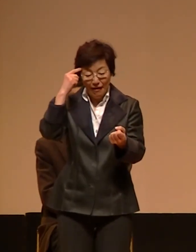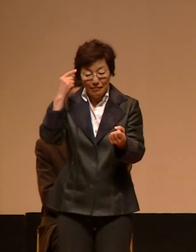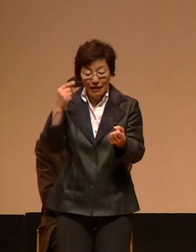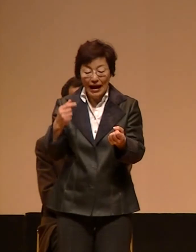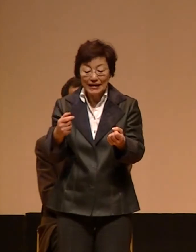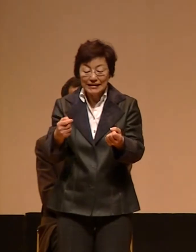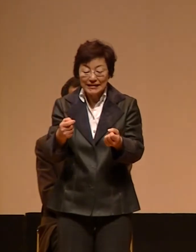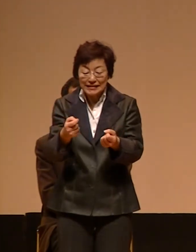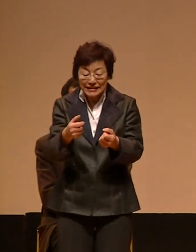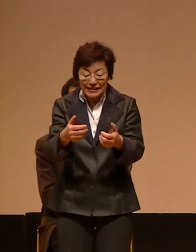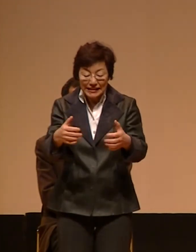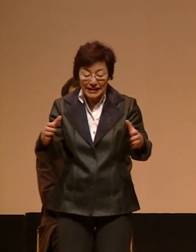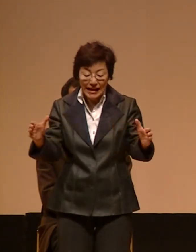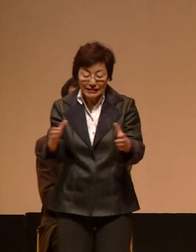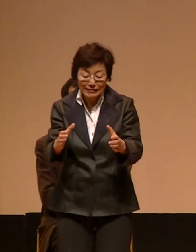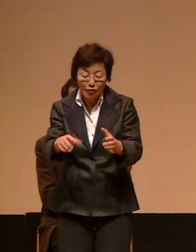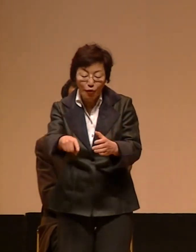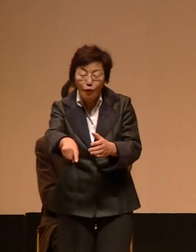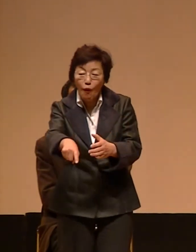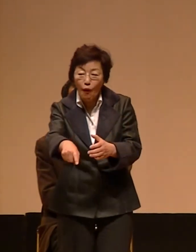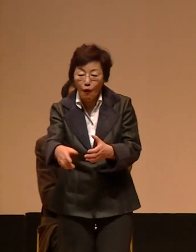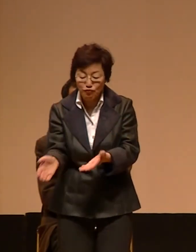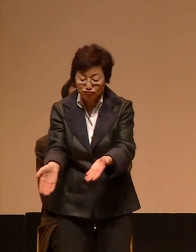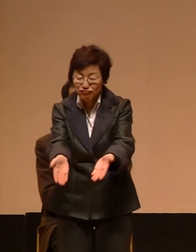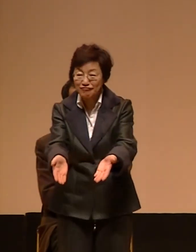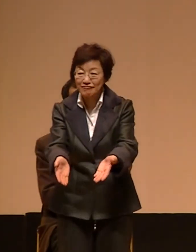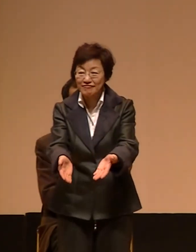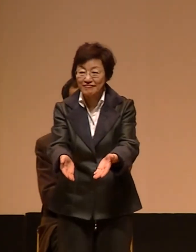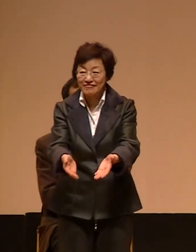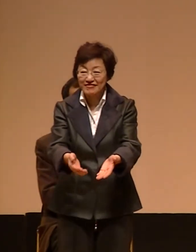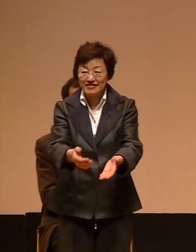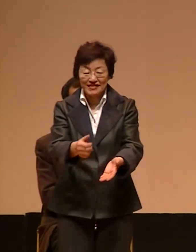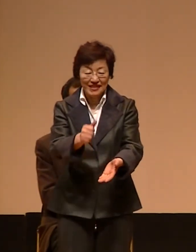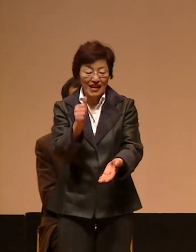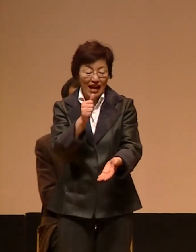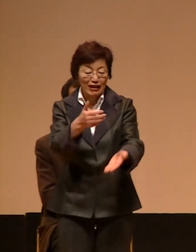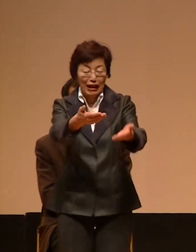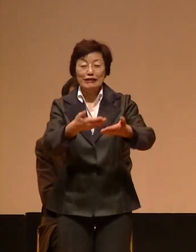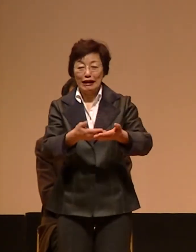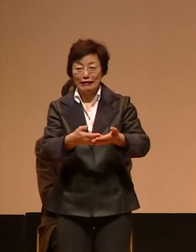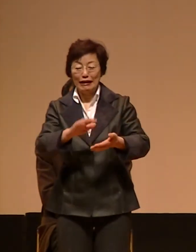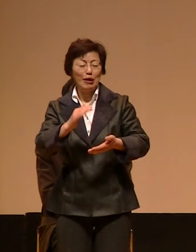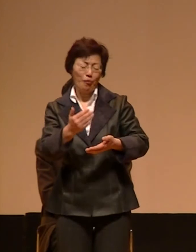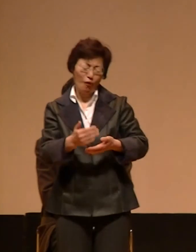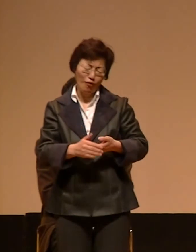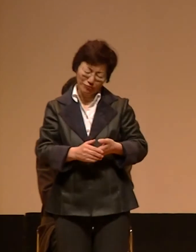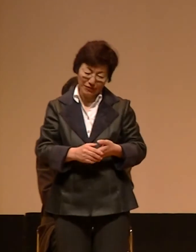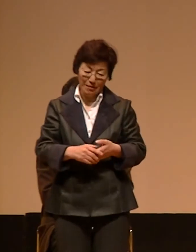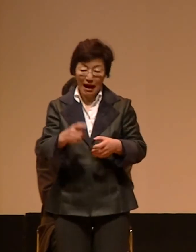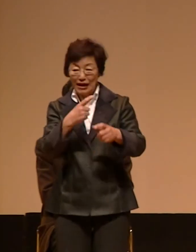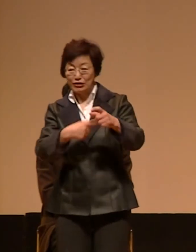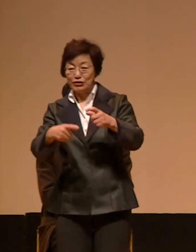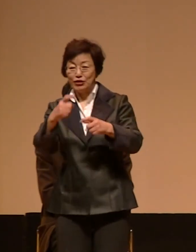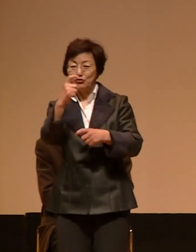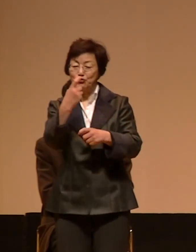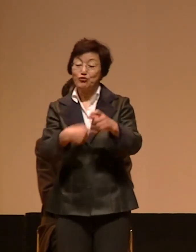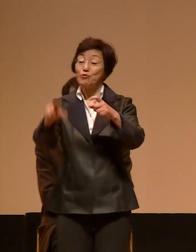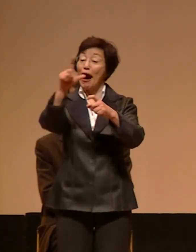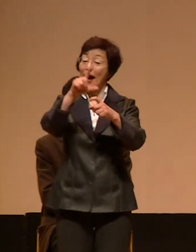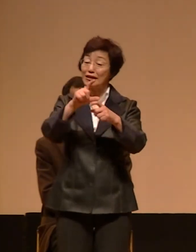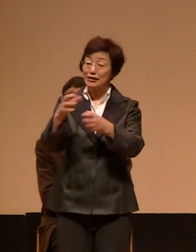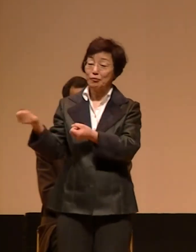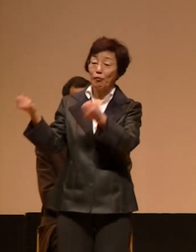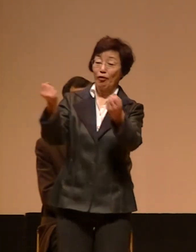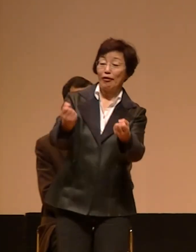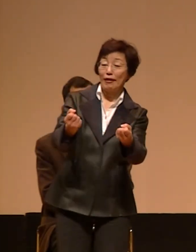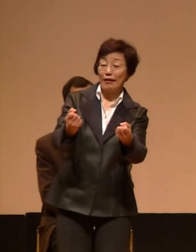ろしていくということだったんです。ところがその10倍もの荷物を持っていってるもんですから、急遽